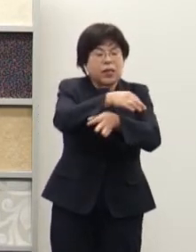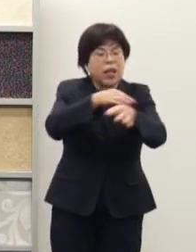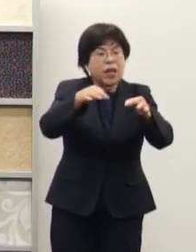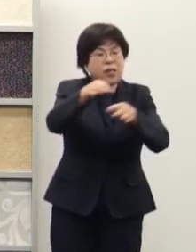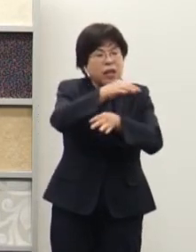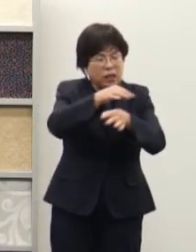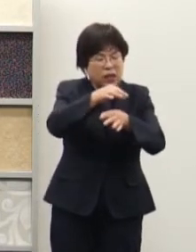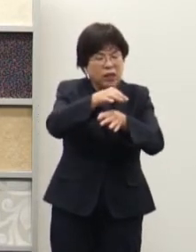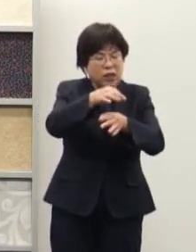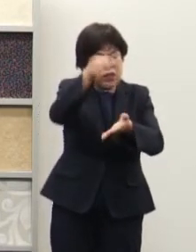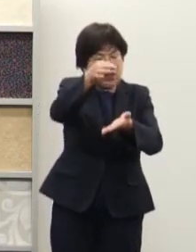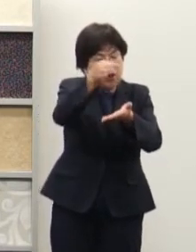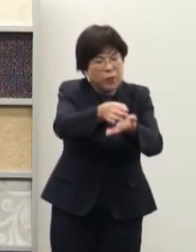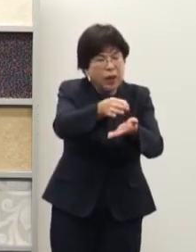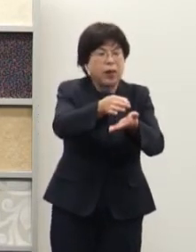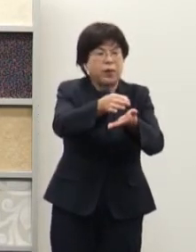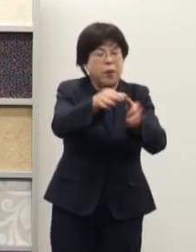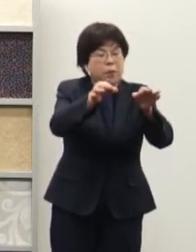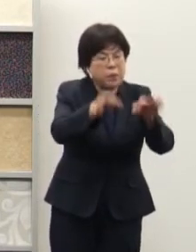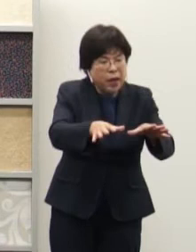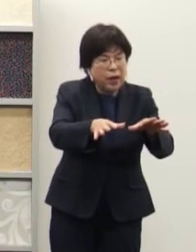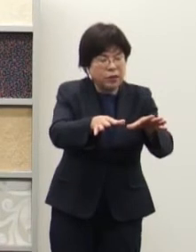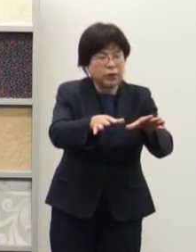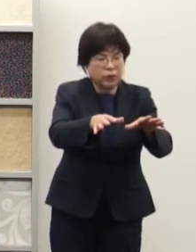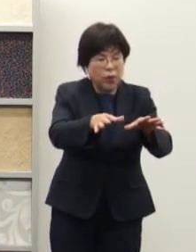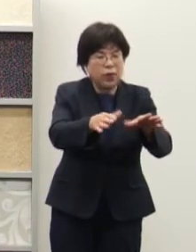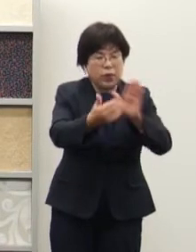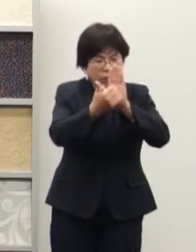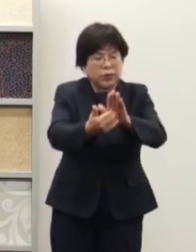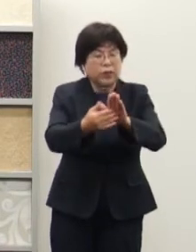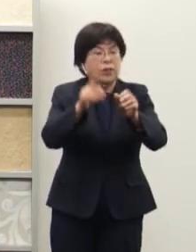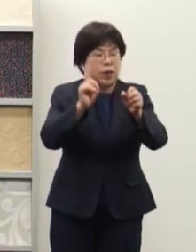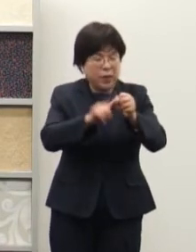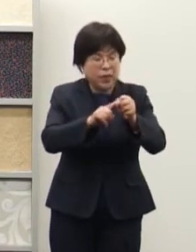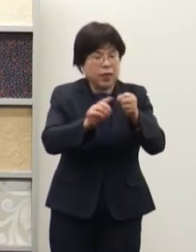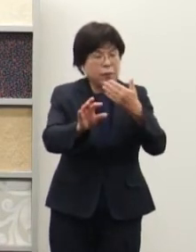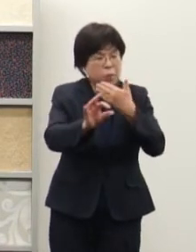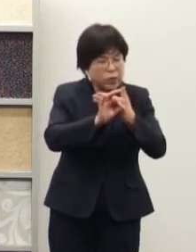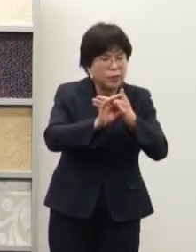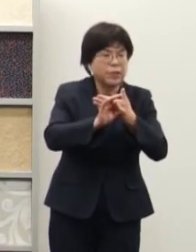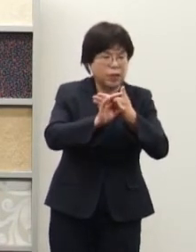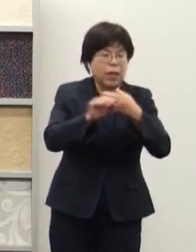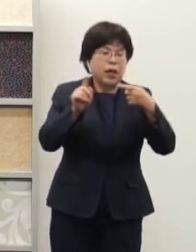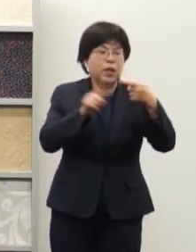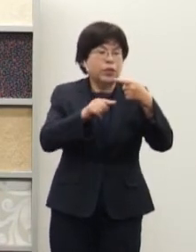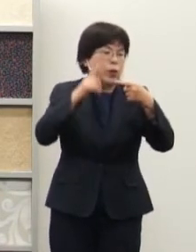を、被ることのないよう、一人親世帯、または